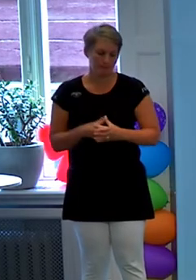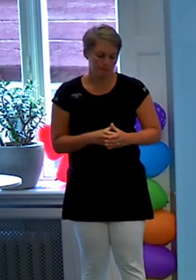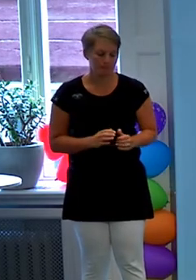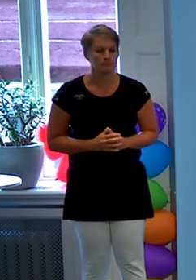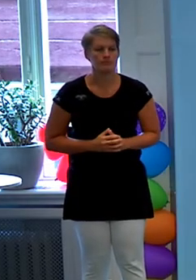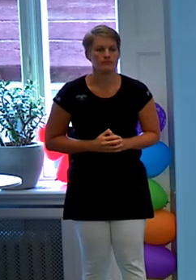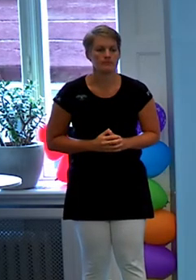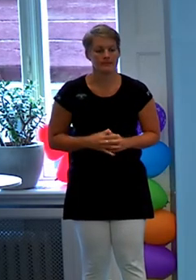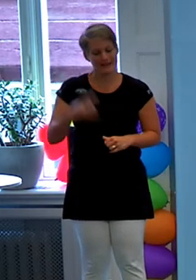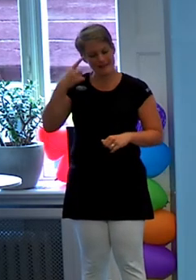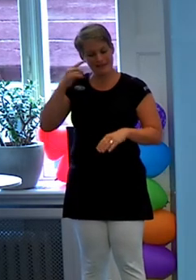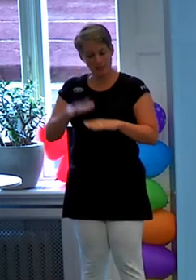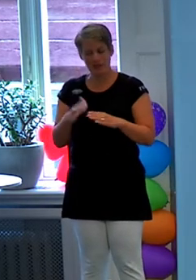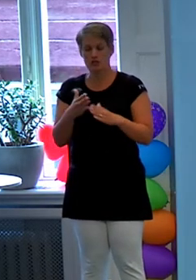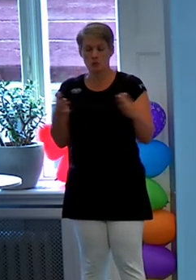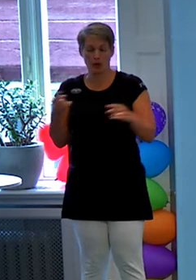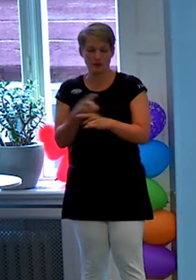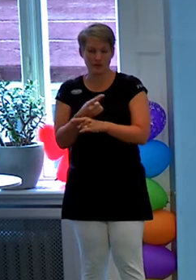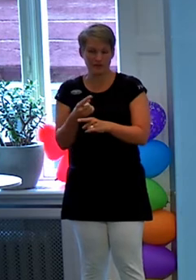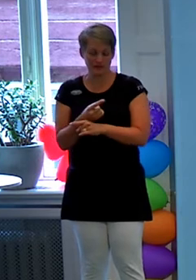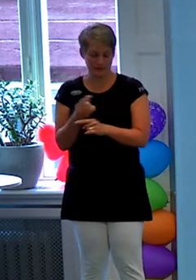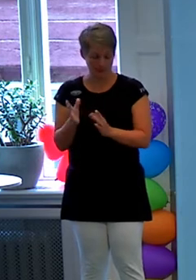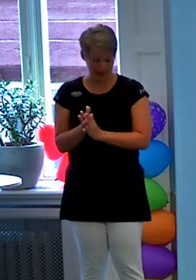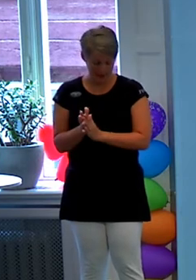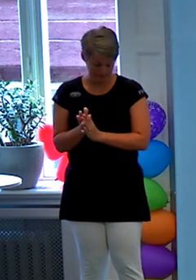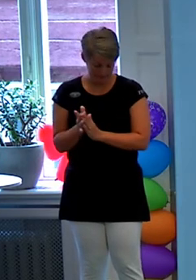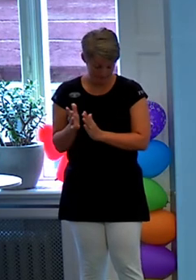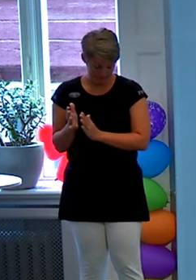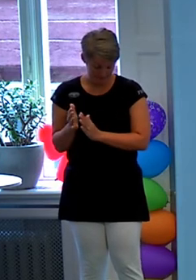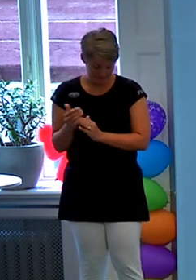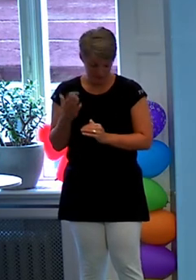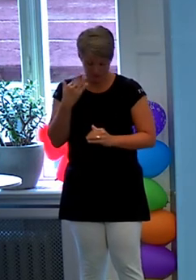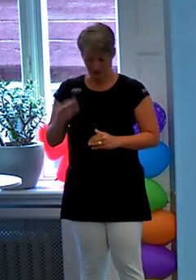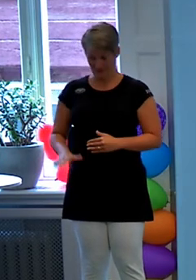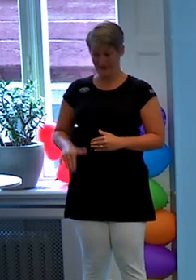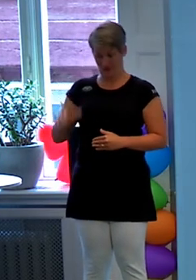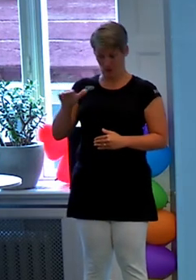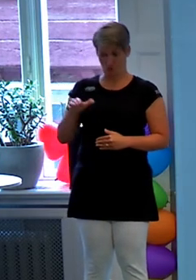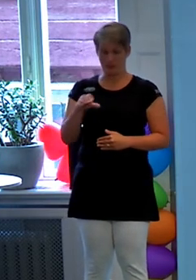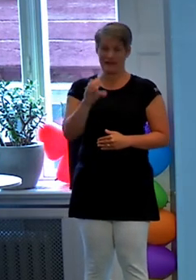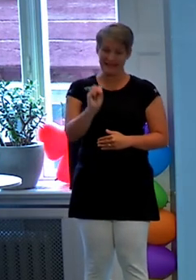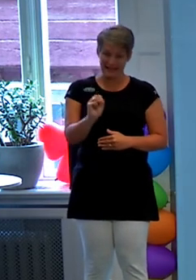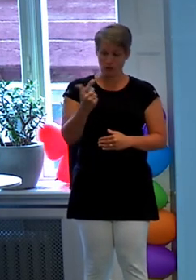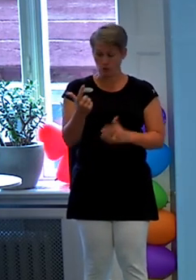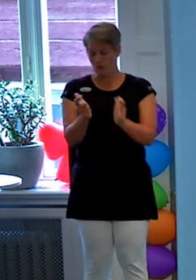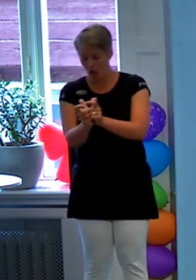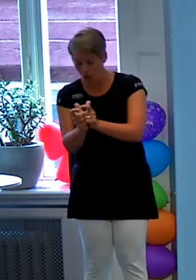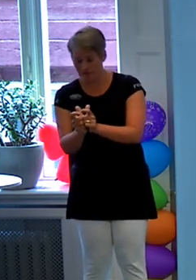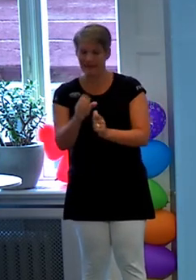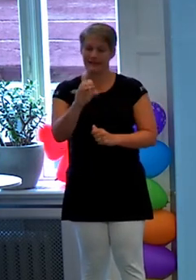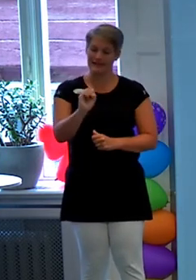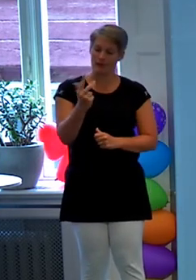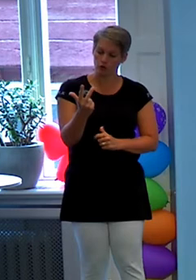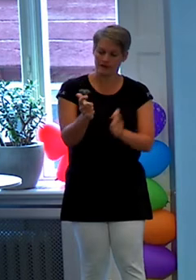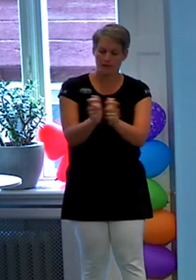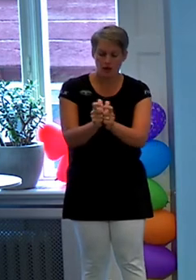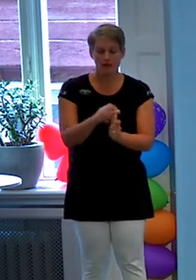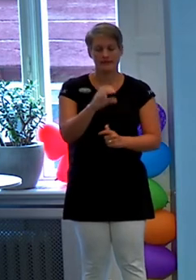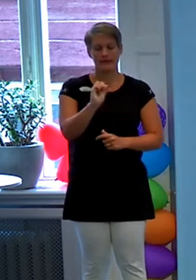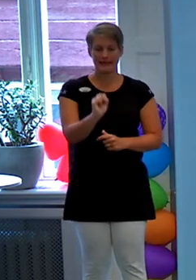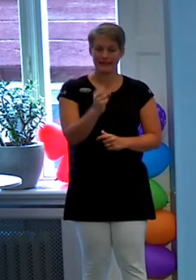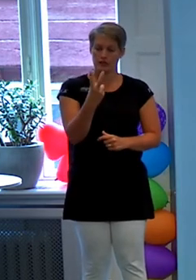men jag tänker på det här stora skiftet vi hade ju när man växte upp så var man, det var G7-möten och det var G8 och så är det